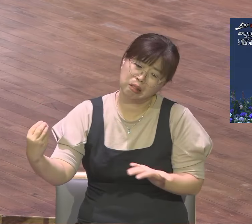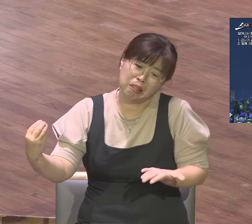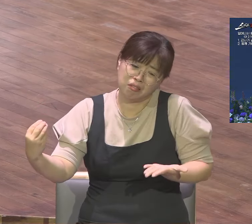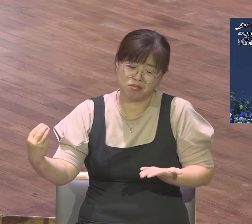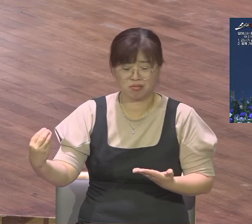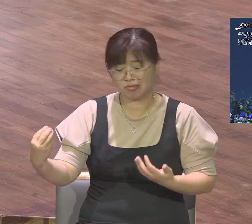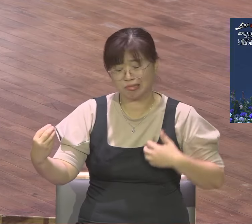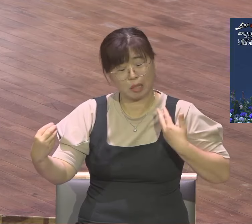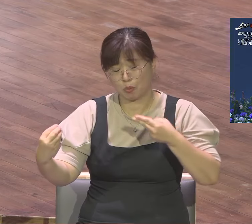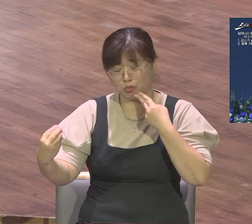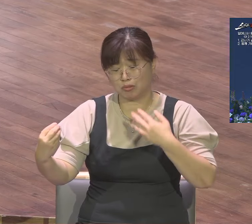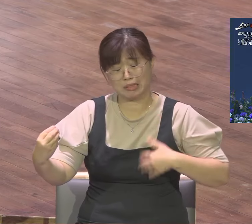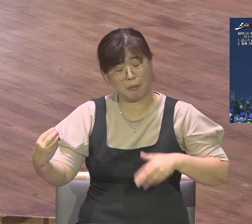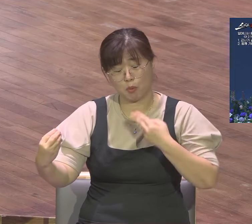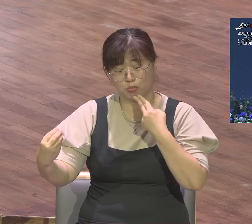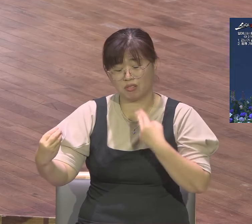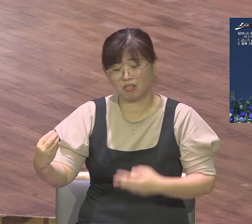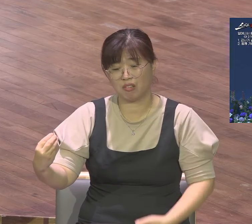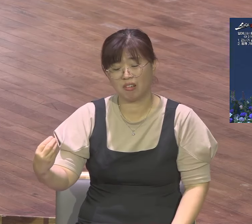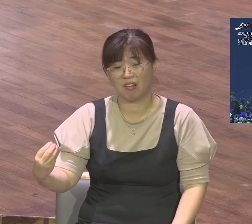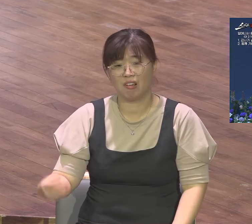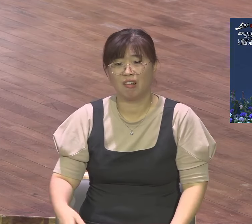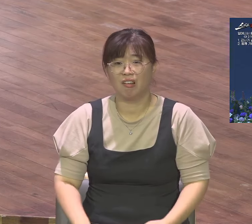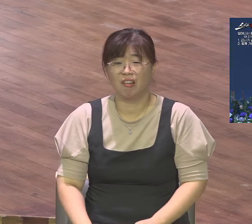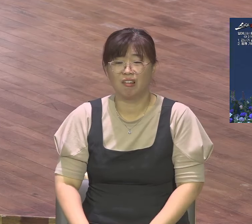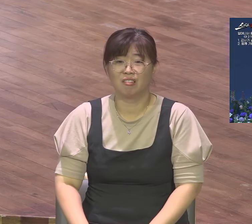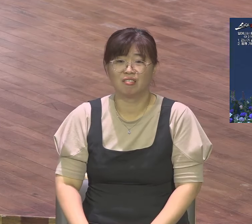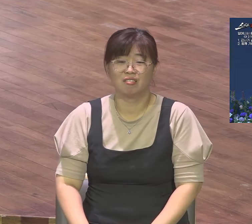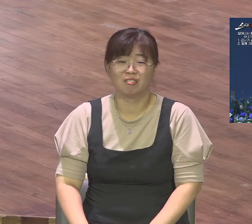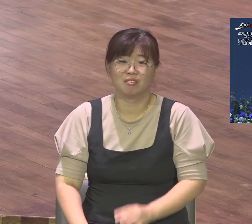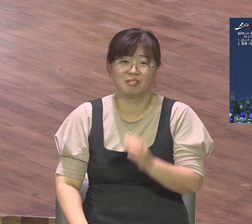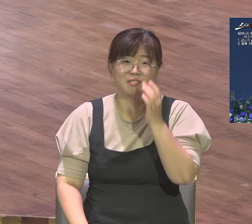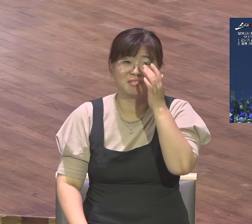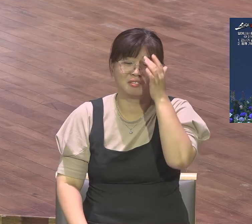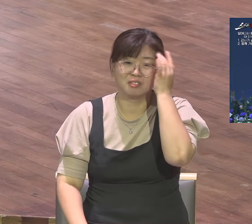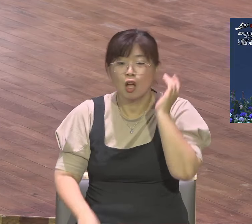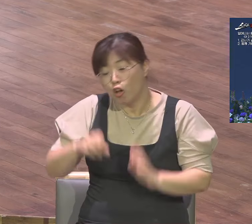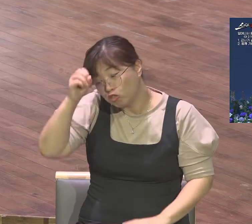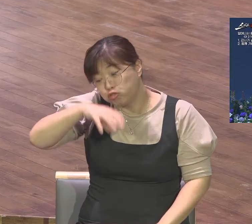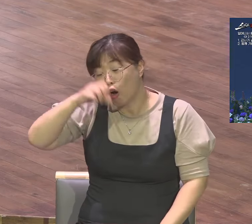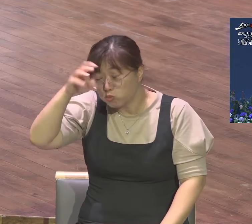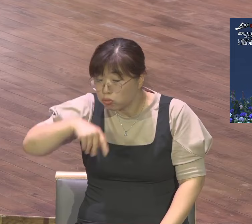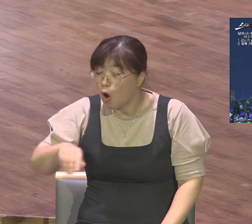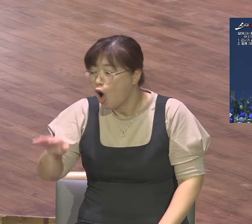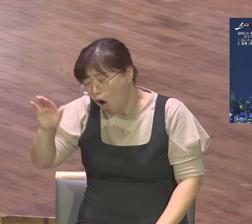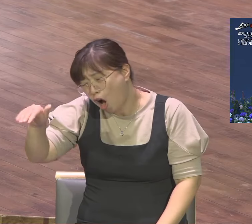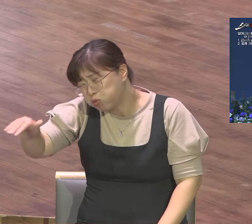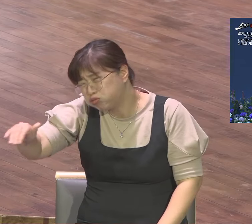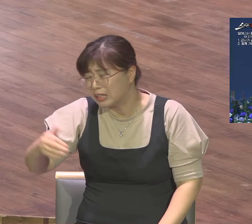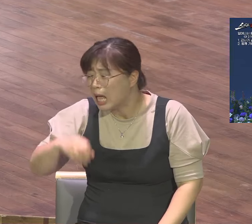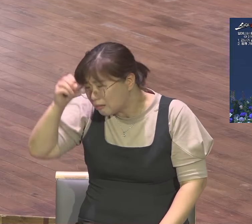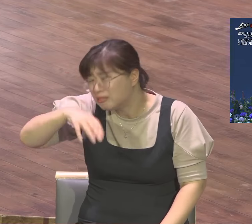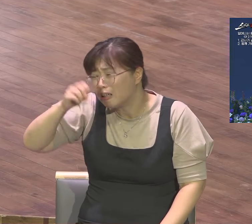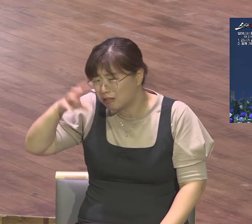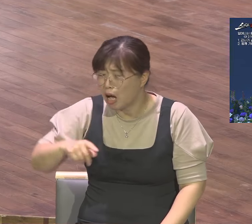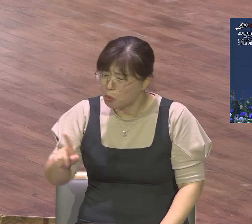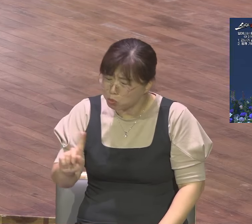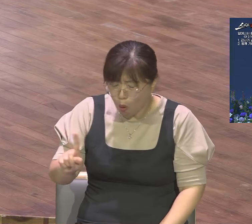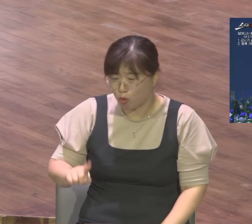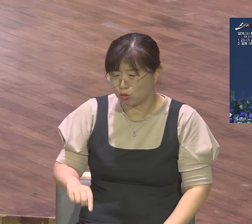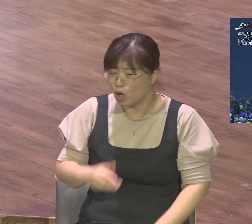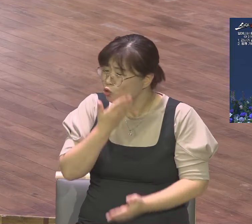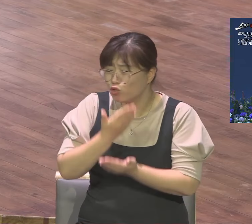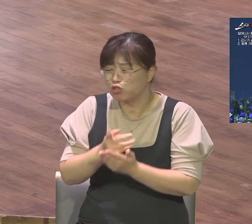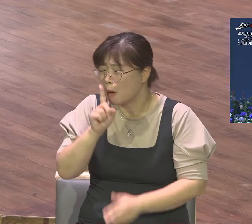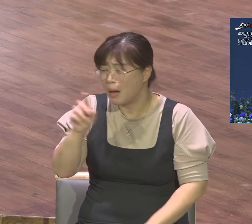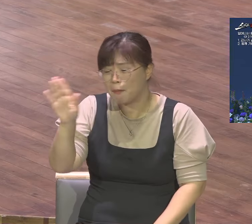그런 미사고도 쓰고 막 뭐 심지어 막 그냥 쓸데없는 말 그냥 하는 거예요. 하는 거요. 쓸데없는